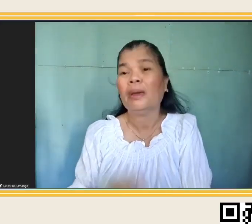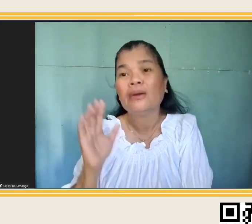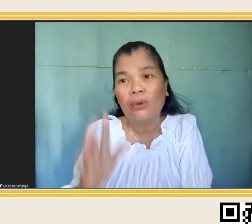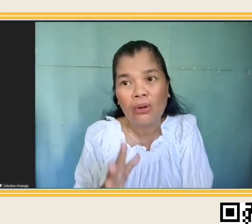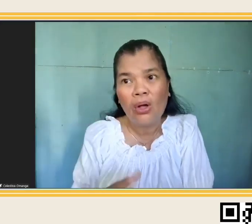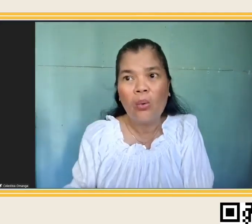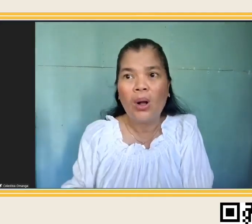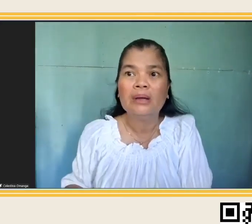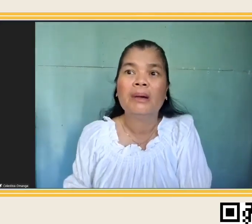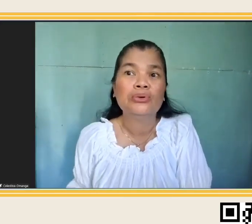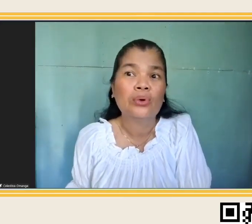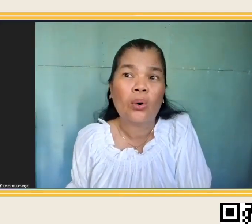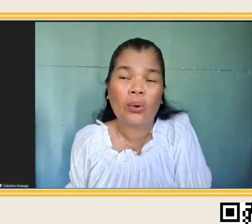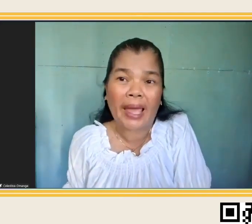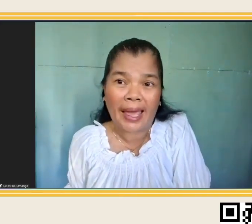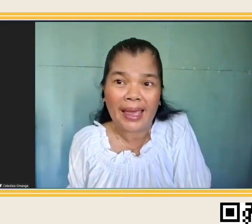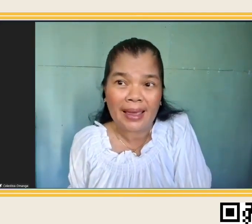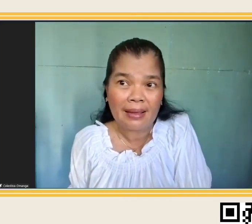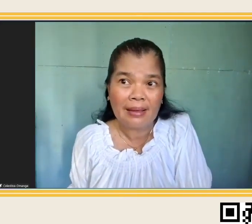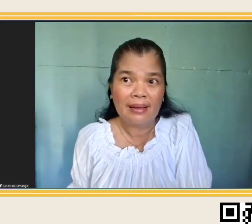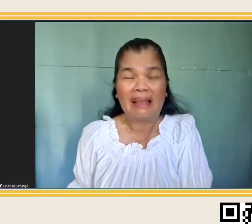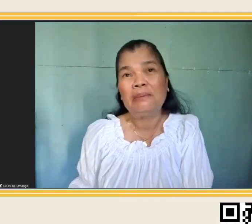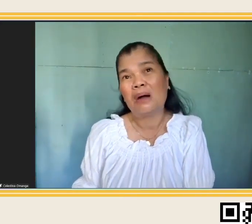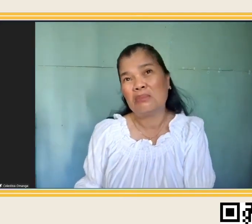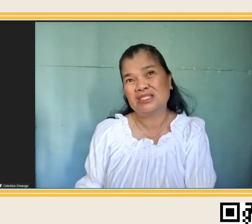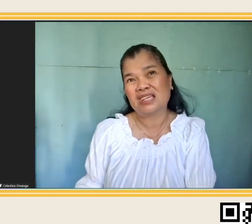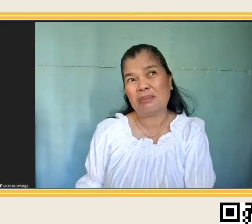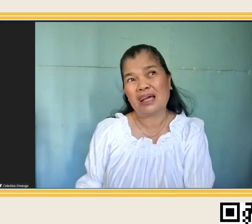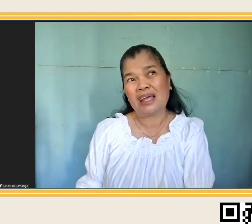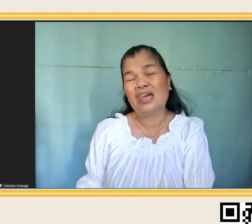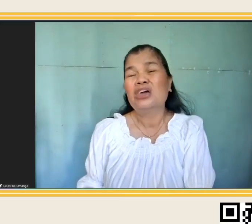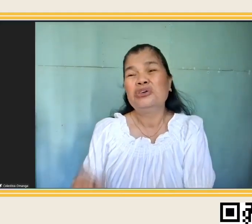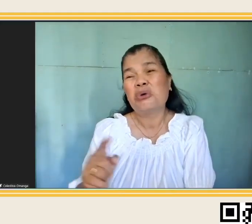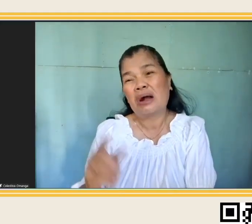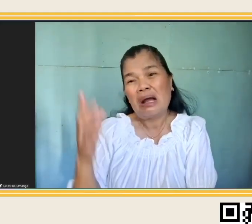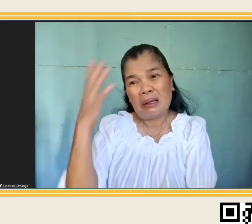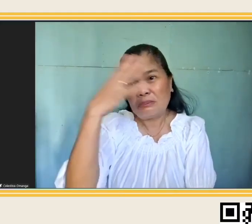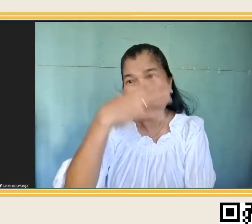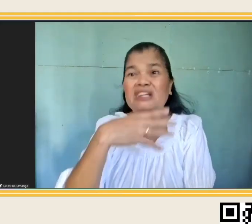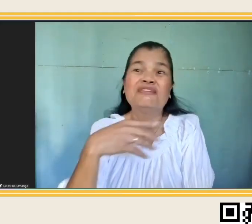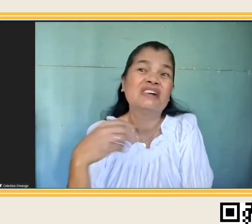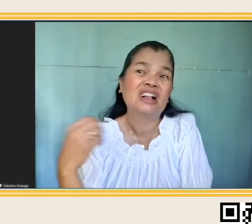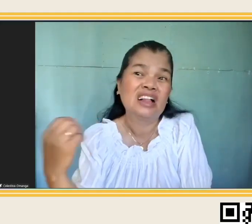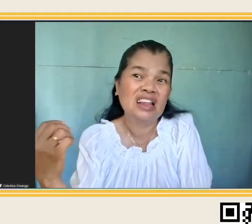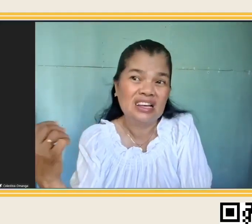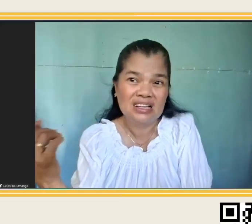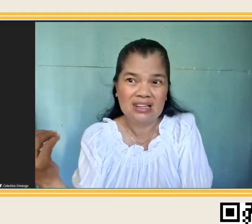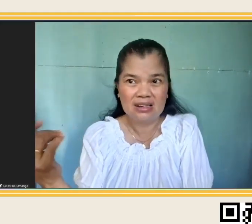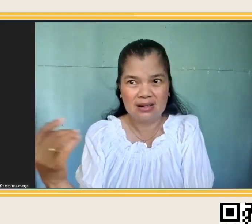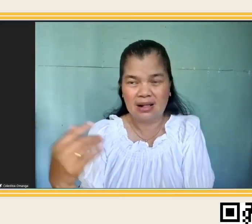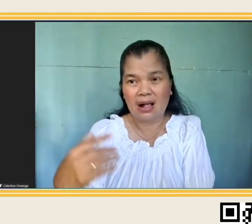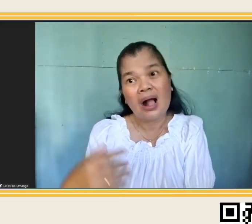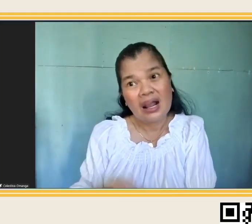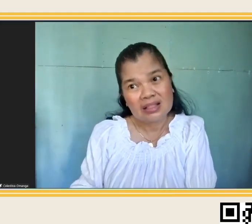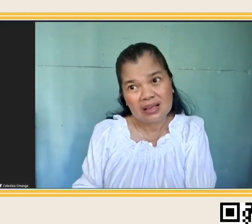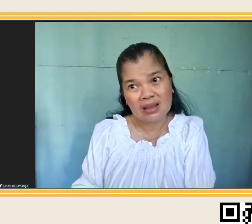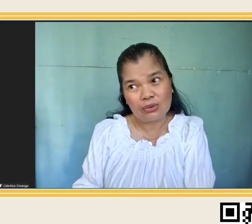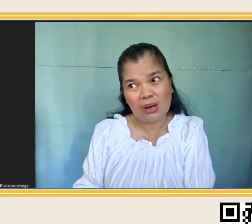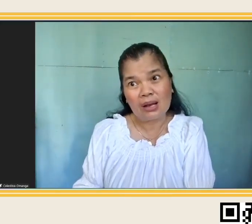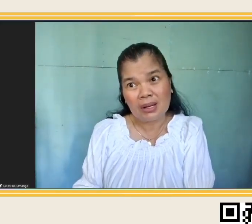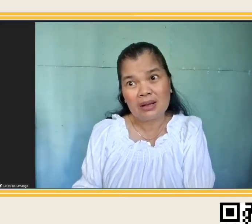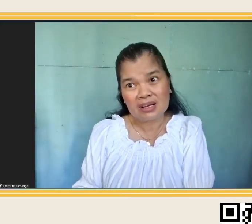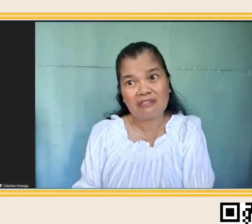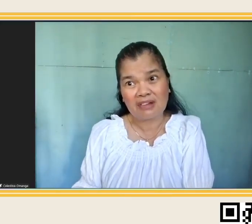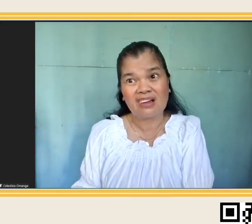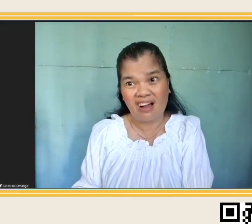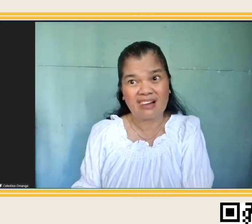better. Pero, wag naman yung OA. Halimbawa, magsasabi ka na, you're beautiful. Ang arte na nun,